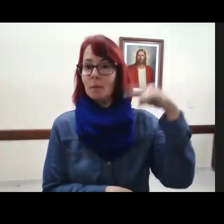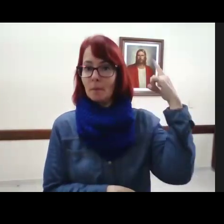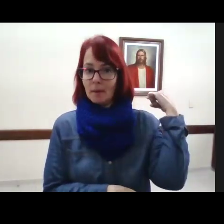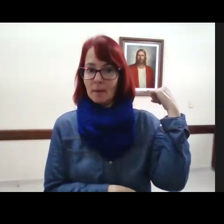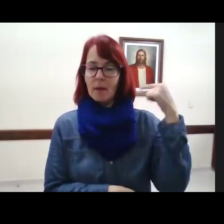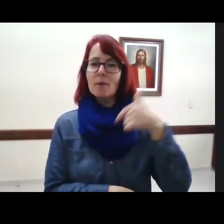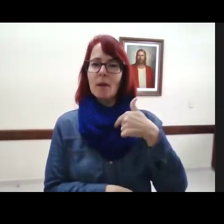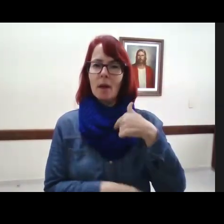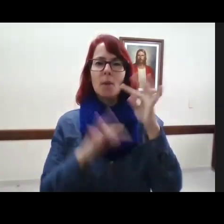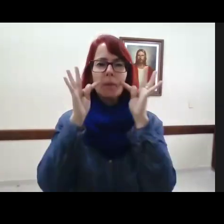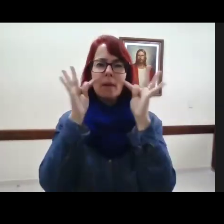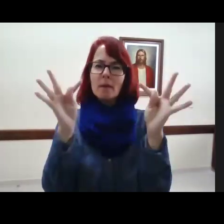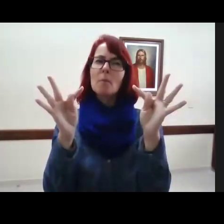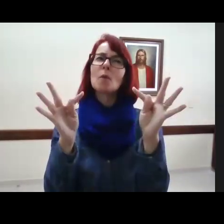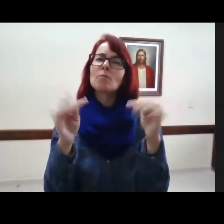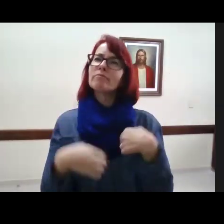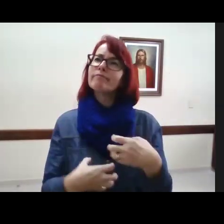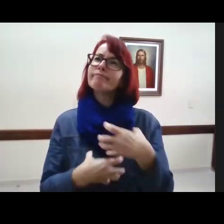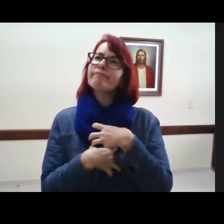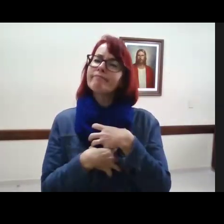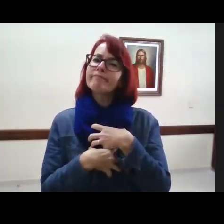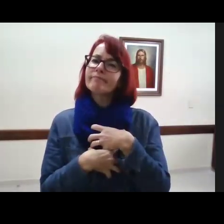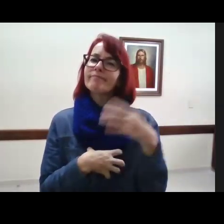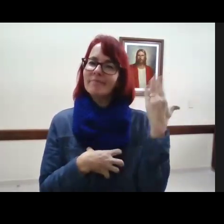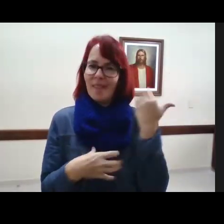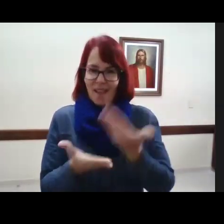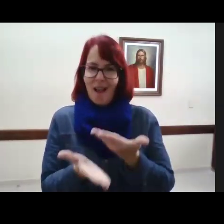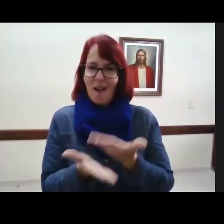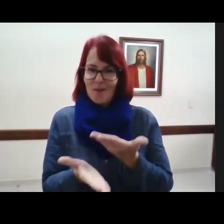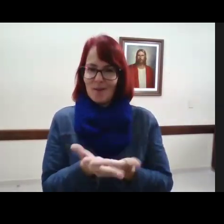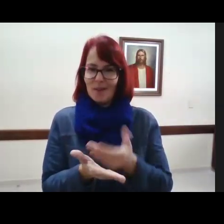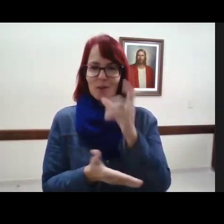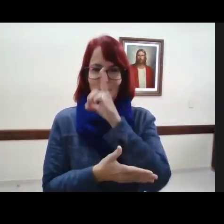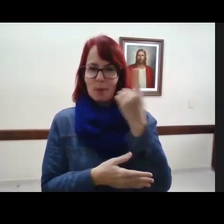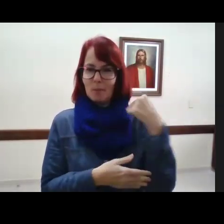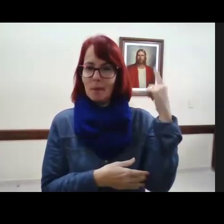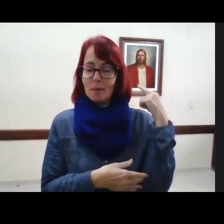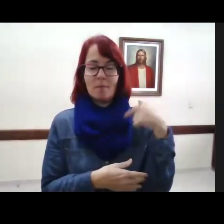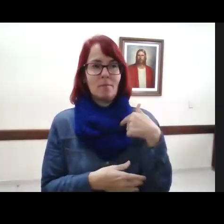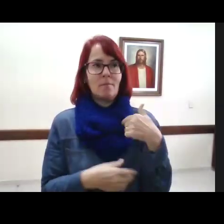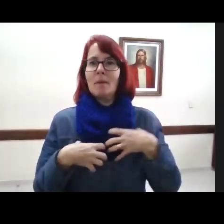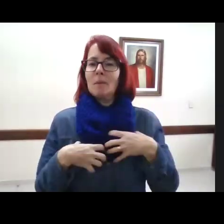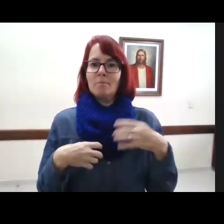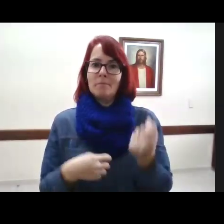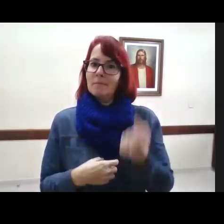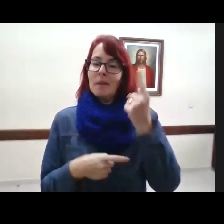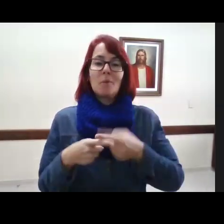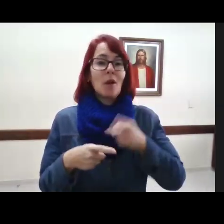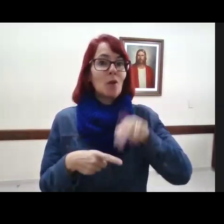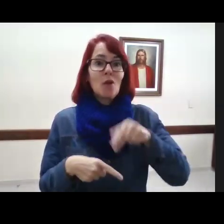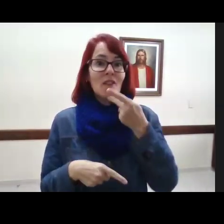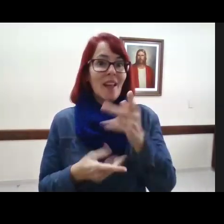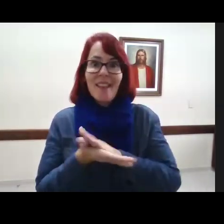breve testemunho do que eu sentia lá na aula que a gente teve. Foi uma coisa muito louca pra mim, porque eu nunca tinha falado nada pra